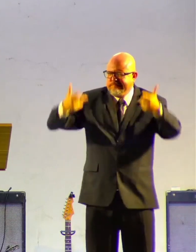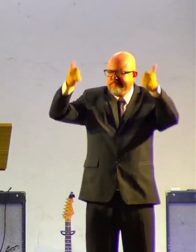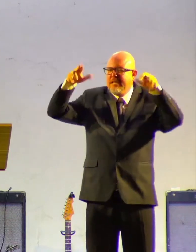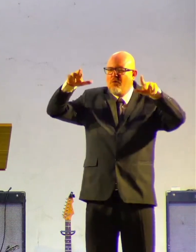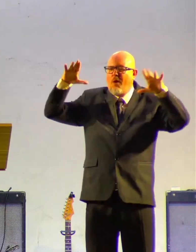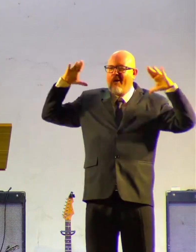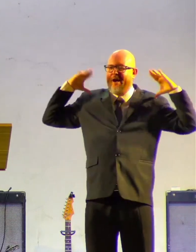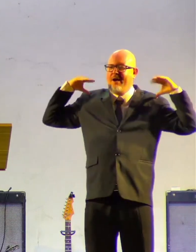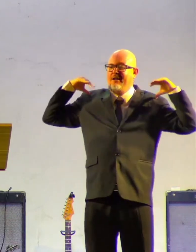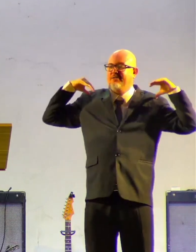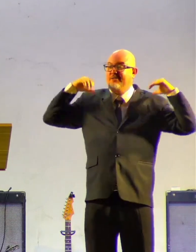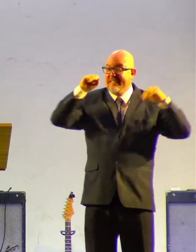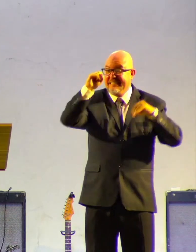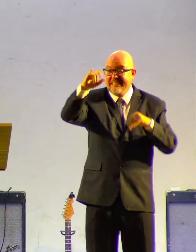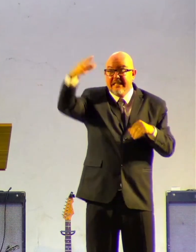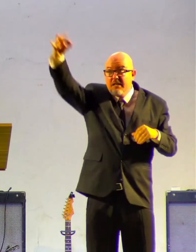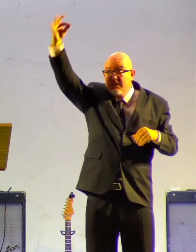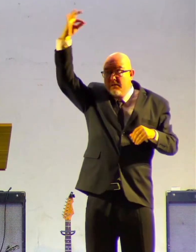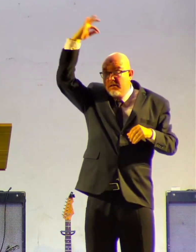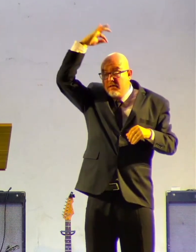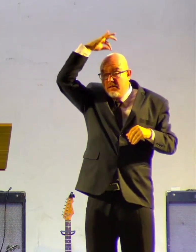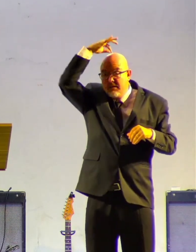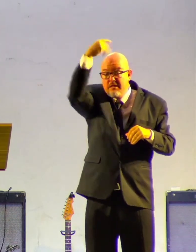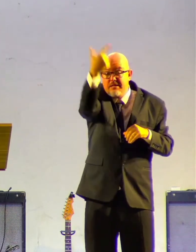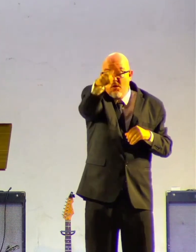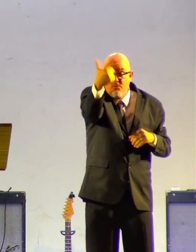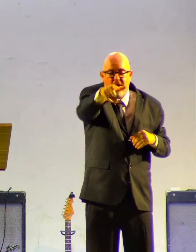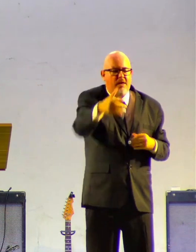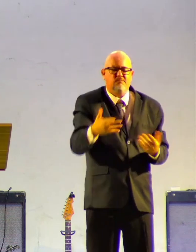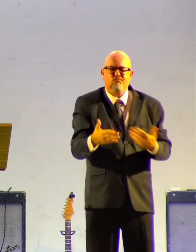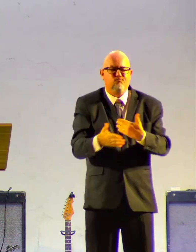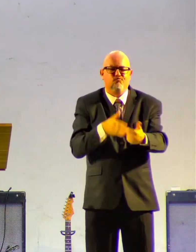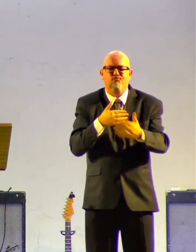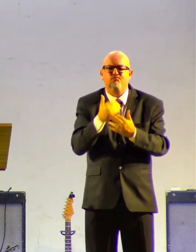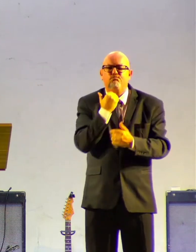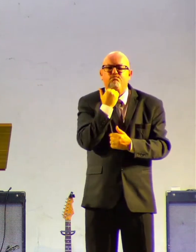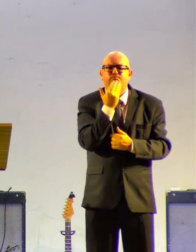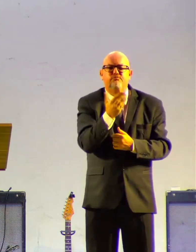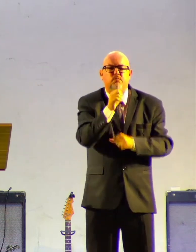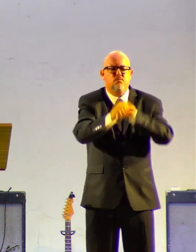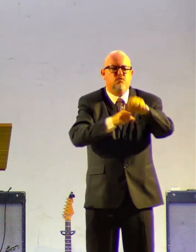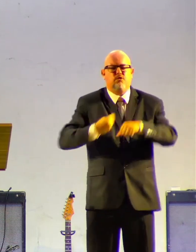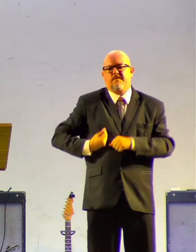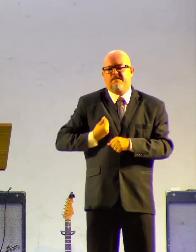anjos. Sem o Espírito Santo, não tem sequer uma conversão.